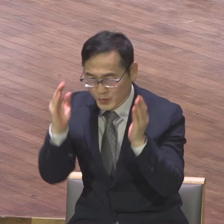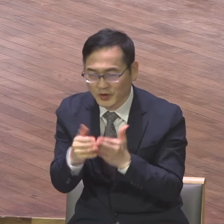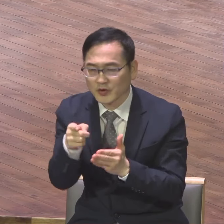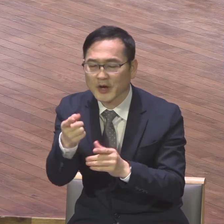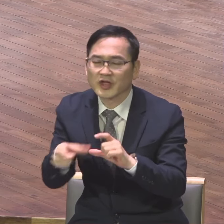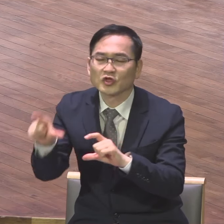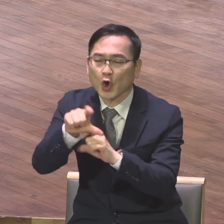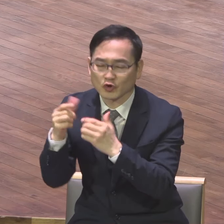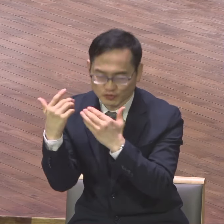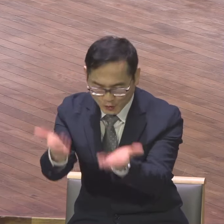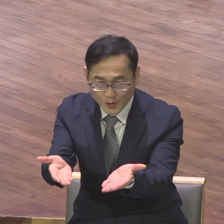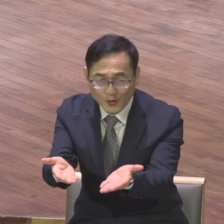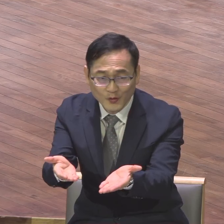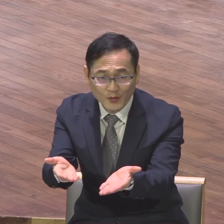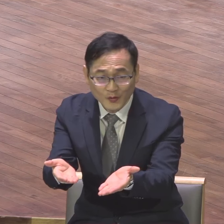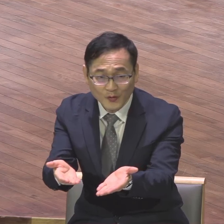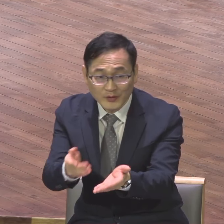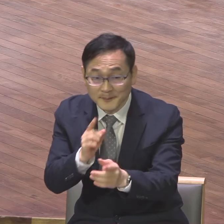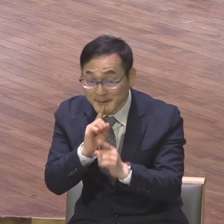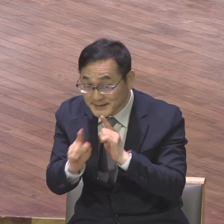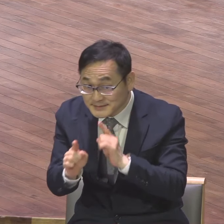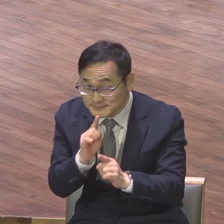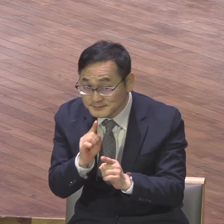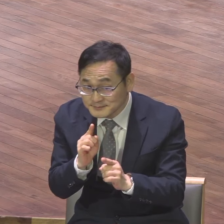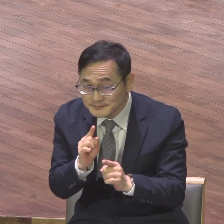내가 더하여 주겠다.